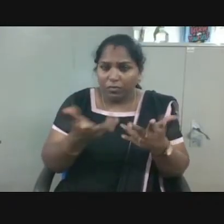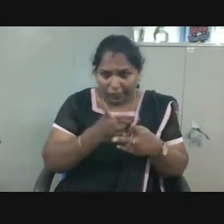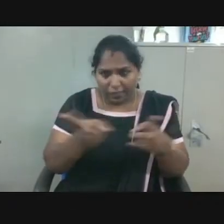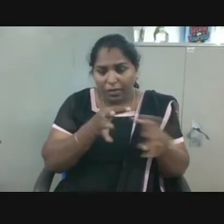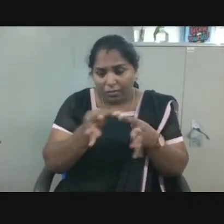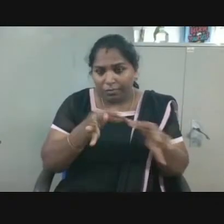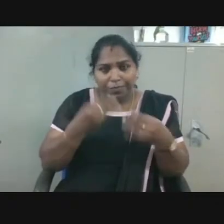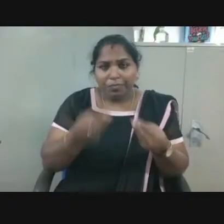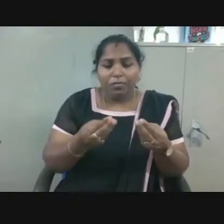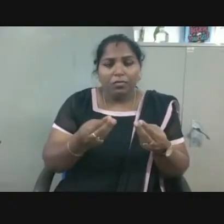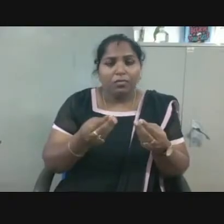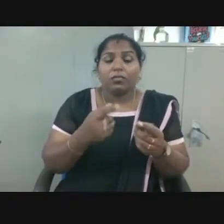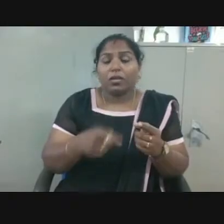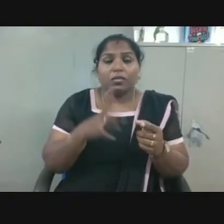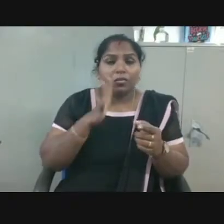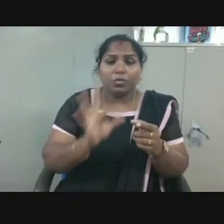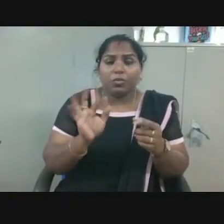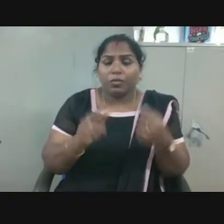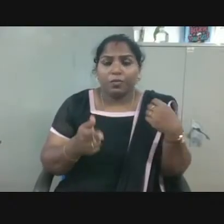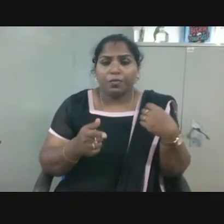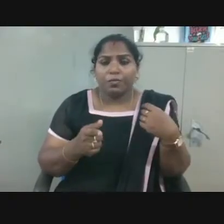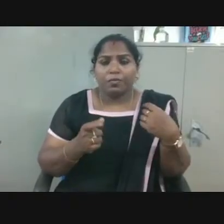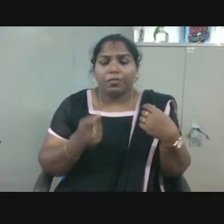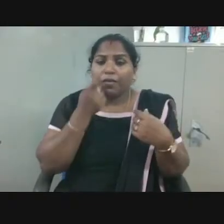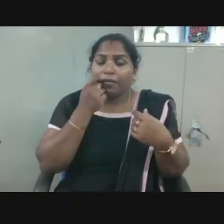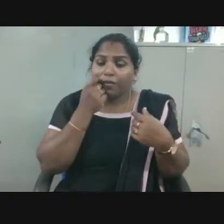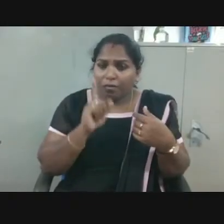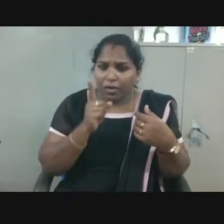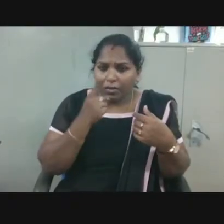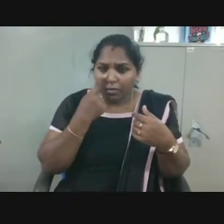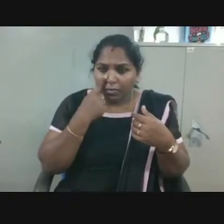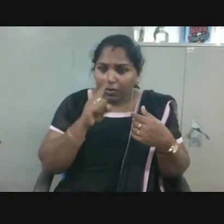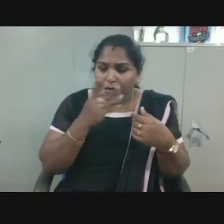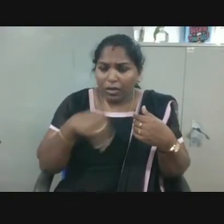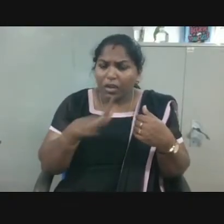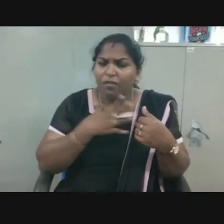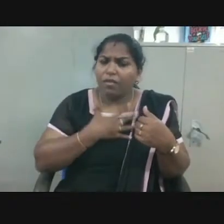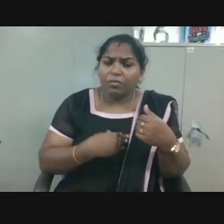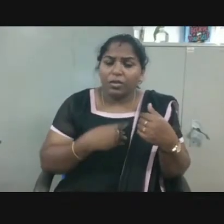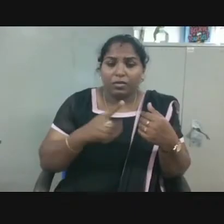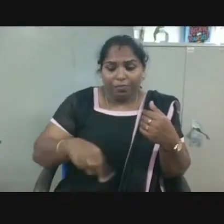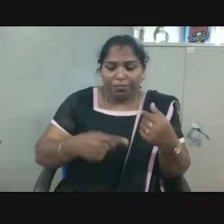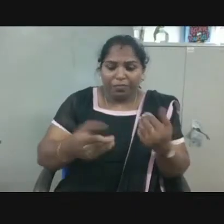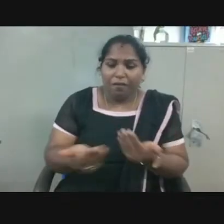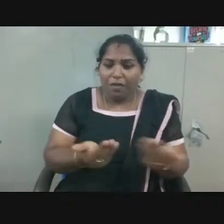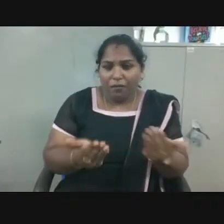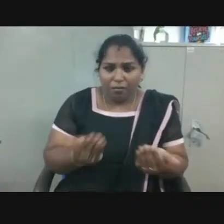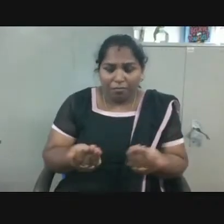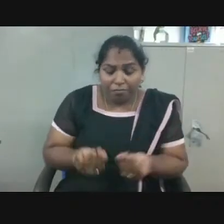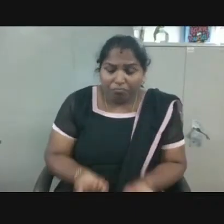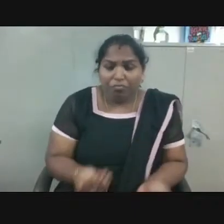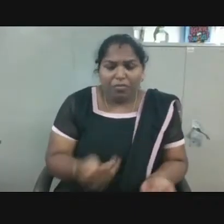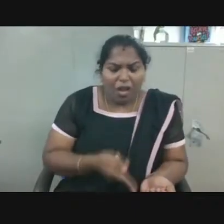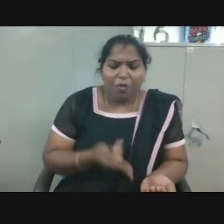ഇത് മാത്രമല്ല, ഇതിനെക്കാട്ടി ഇമ്പോർട്ടന്റ് നമ്മുടെ മാതാപിതാക്കൾക്കുള്ള ഒരു വിഷമം, അടുത്ത ഒരു കുഞ്ഞ് ജനിക്കുമ്പോൾ ആ കുഞ്ഞിന് ഈ അസുഖം